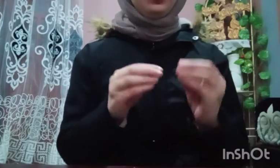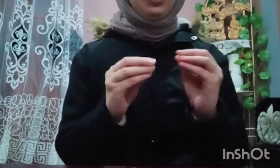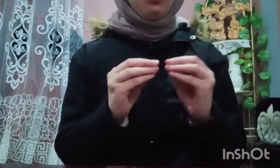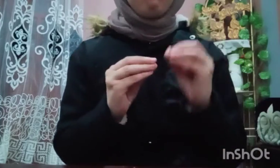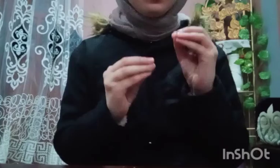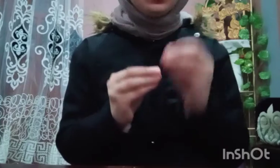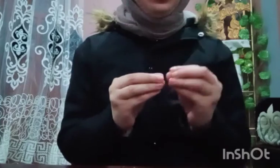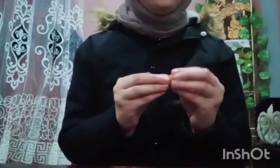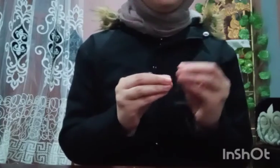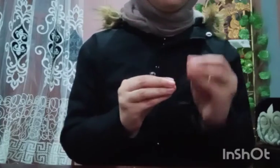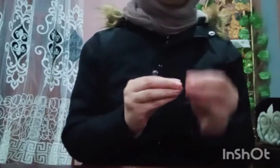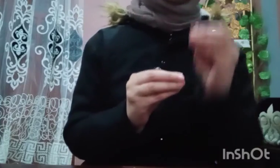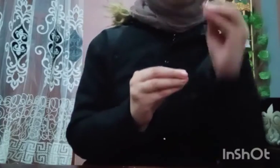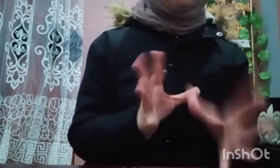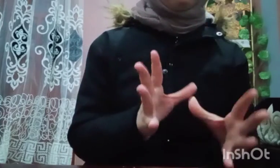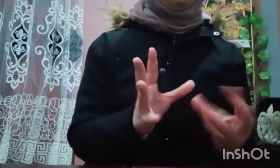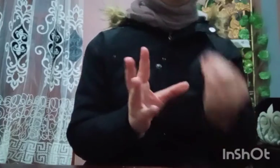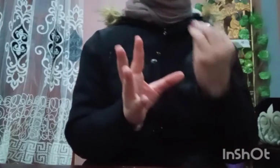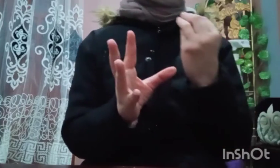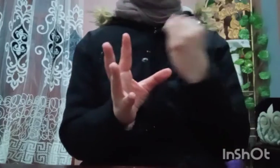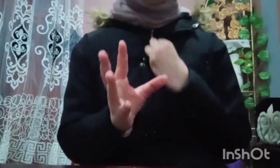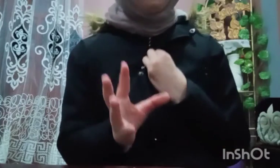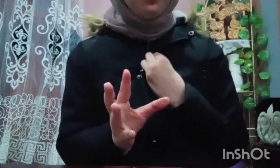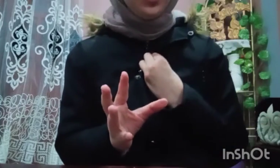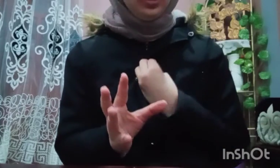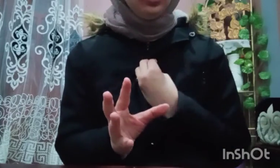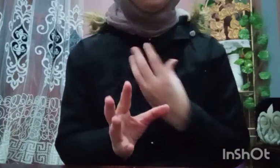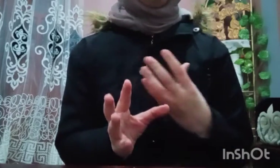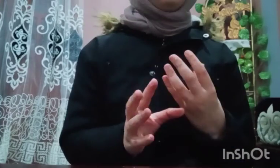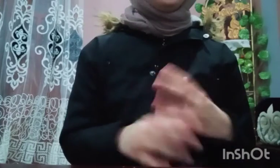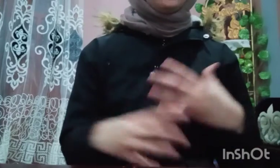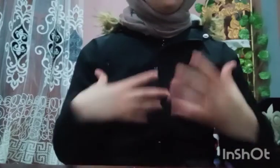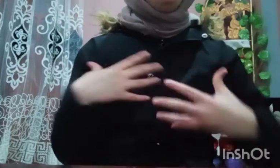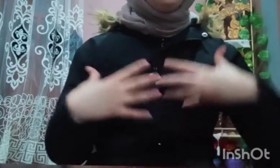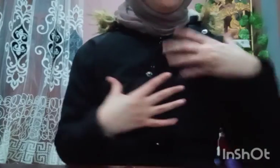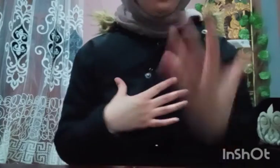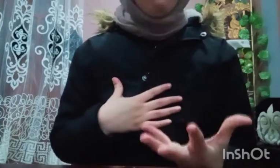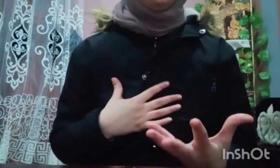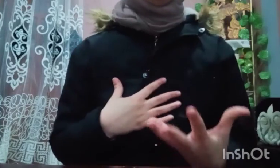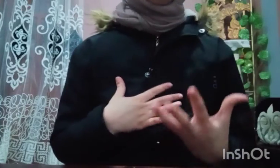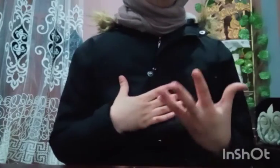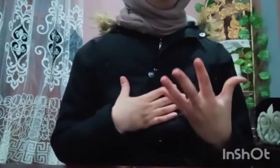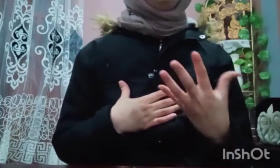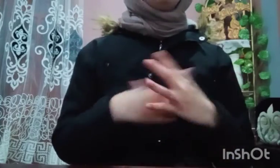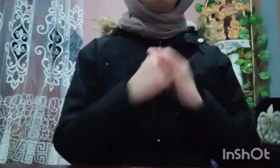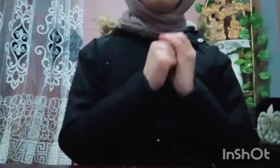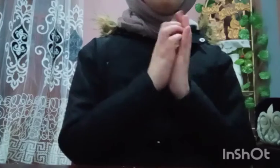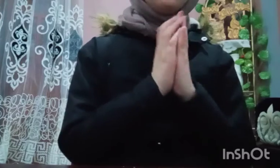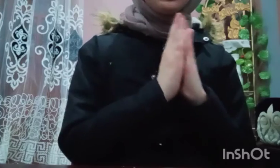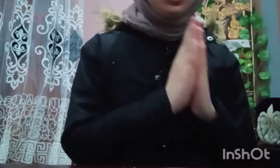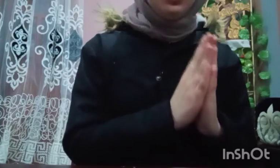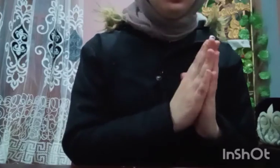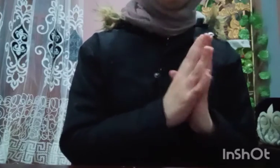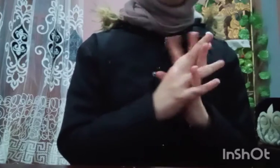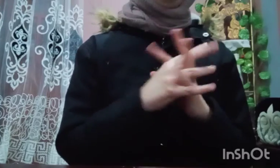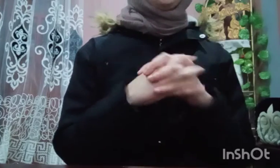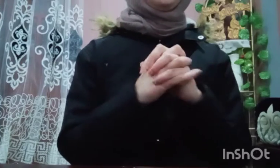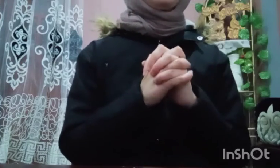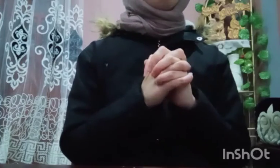يعرف مصلحتي اكثر من اللي عرفها انا لنفسي انا قويه بربي كنت كل ما نصلي نقول له يا ربي